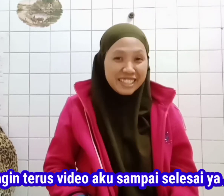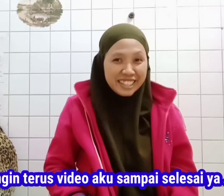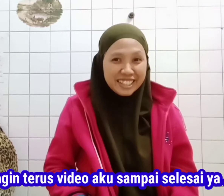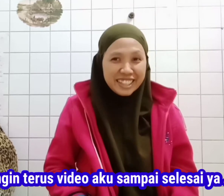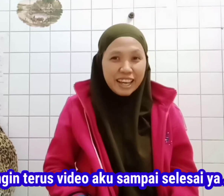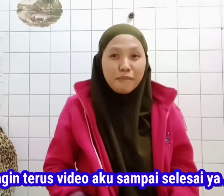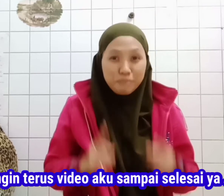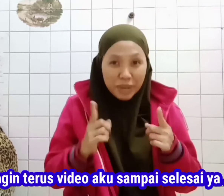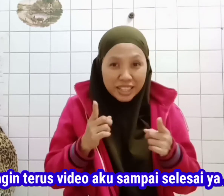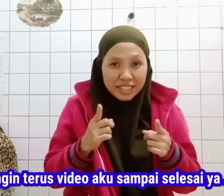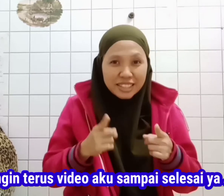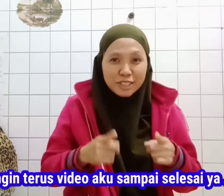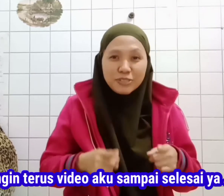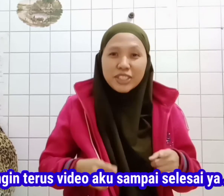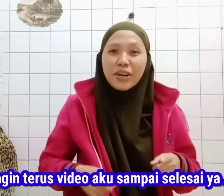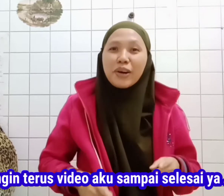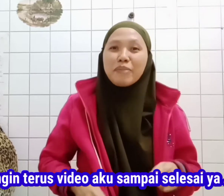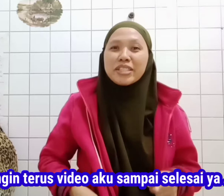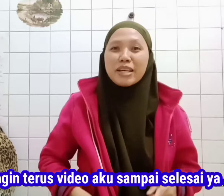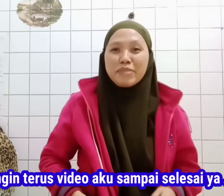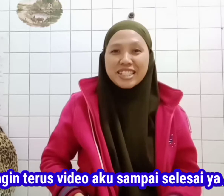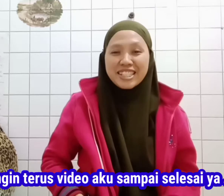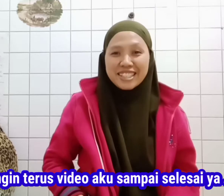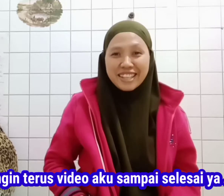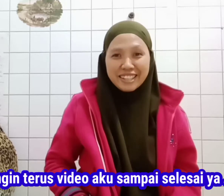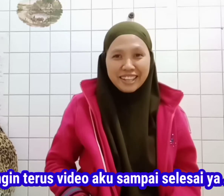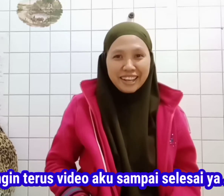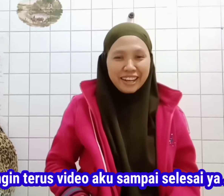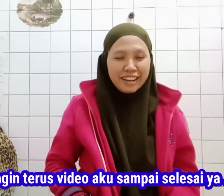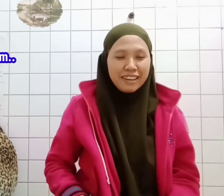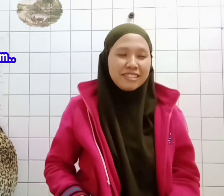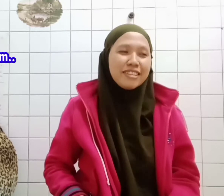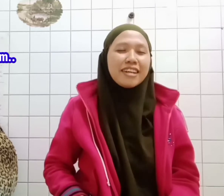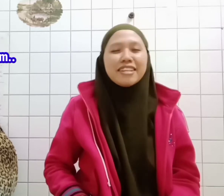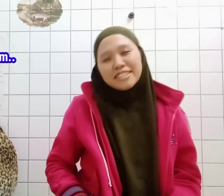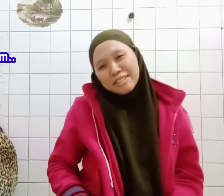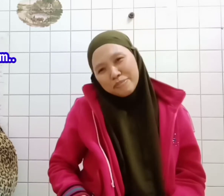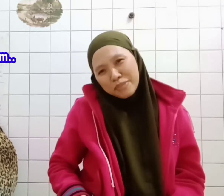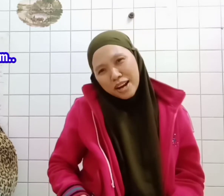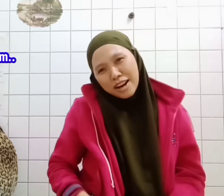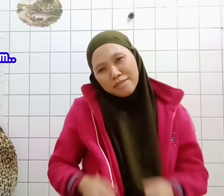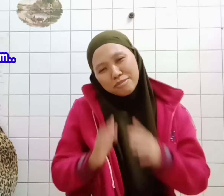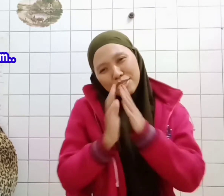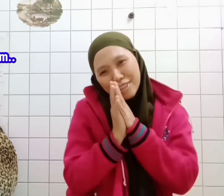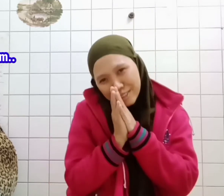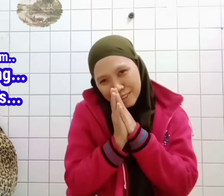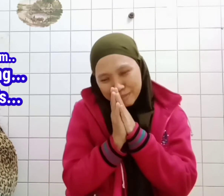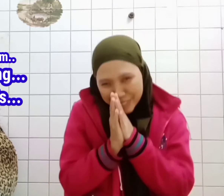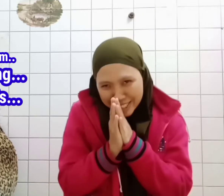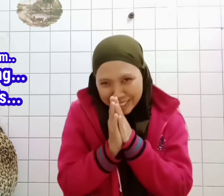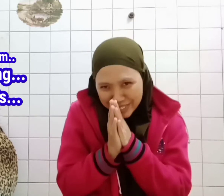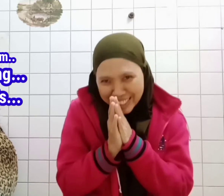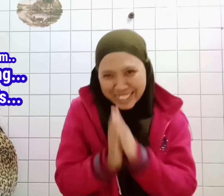Jadi pantengin terus video aku sampai selesai ya, jangan spam, tolong please please.